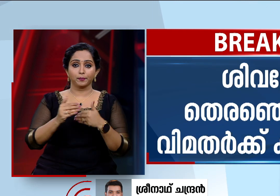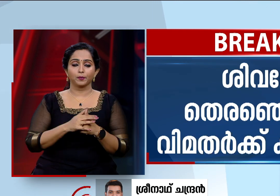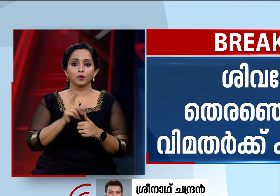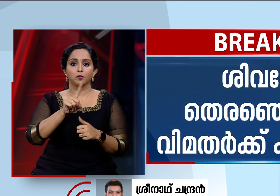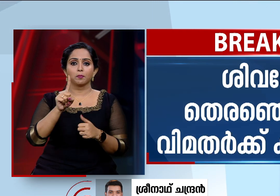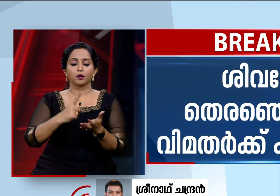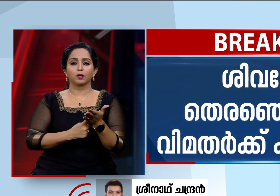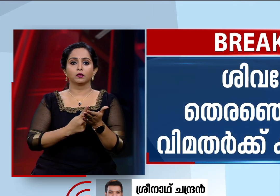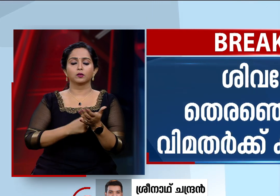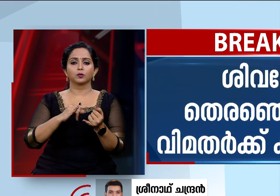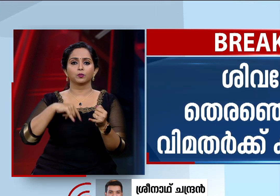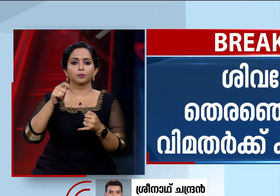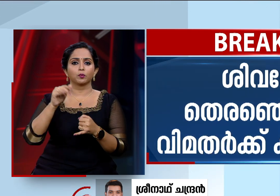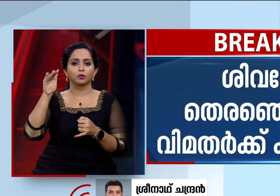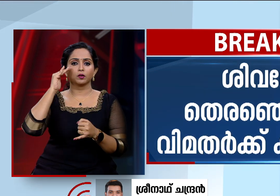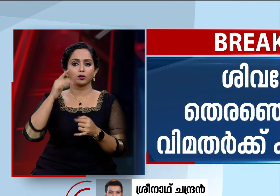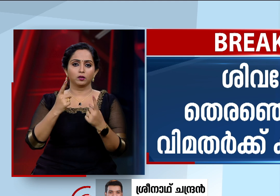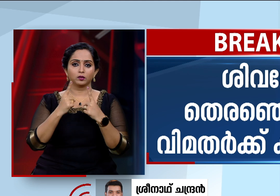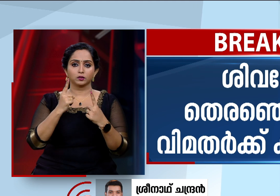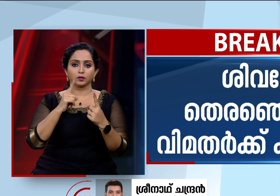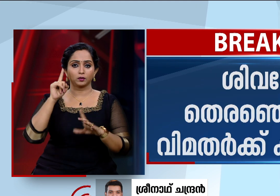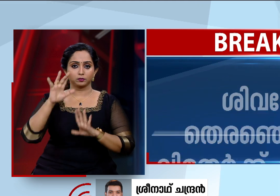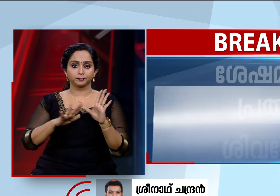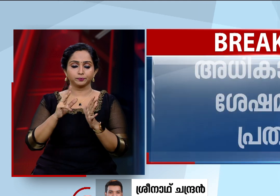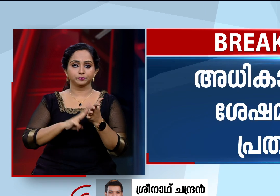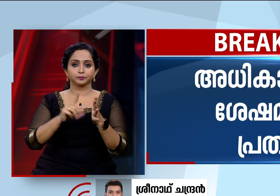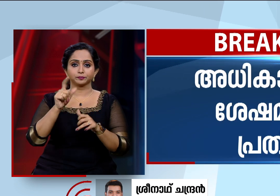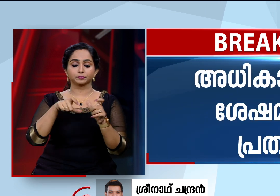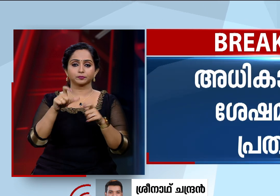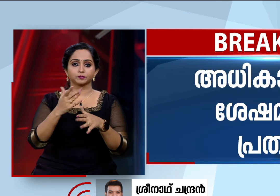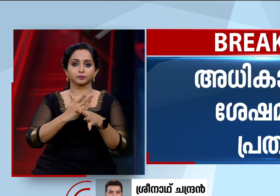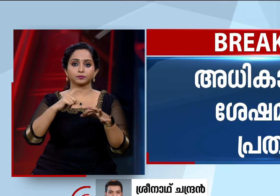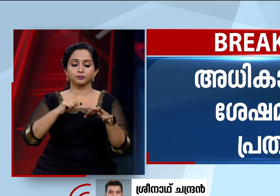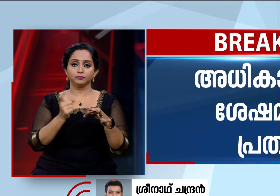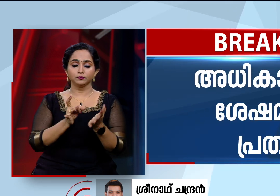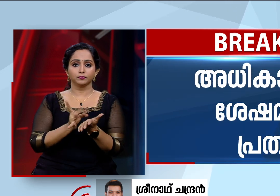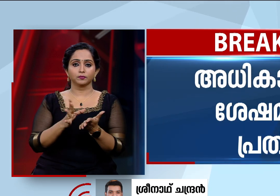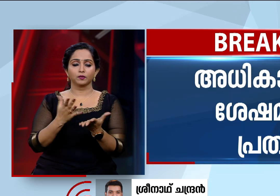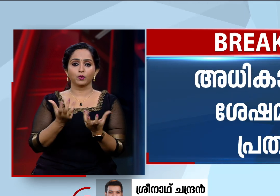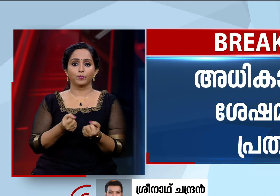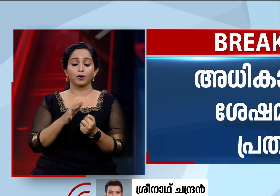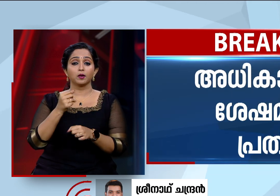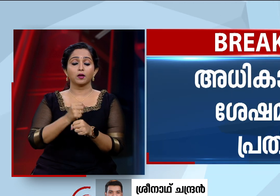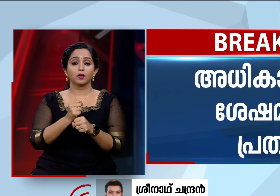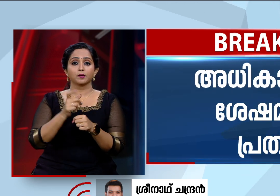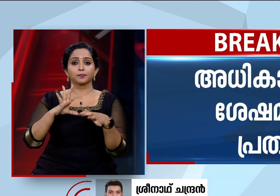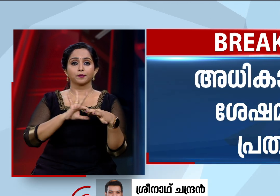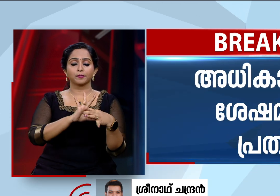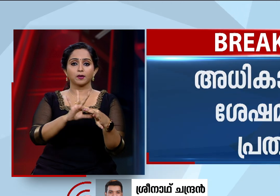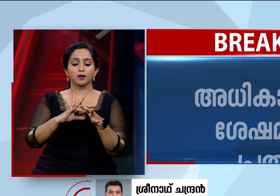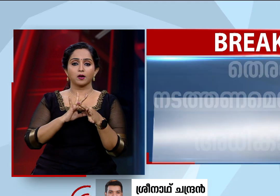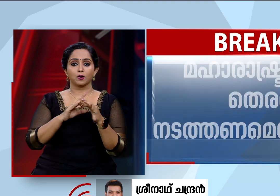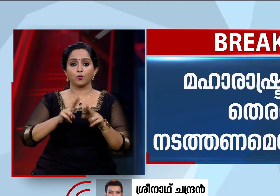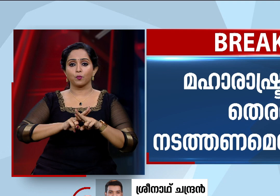11-ാം തീയതി സുപ്രീം കോടതിയിൽ വാദം കേൾക്കുന്നുണ്ട്. ഈ MLA മാരെ അയോഗ്യരാക്കുന്ന അടക്കം ഈ സർക്കാരിനെ അട്ടിമറിച്ച